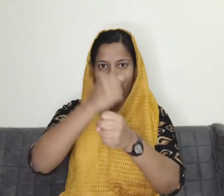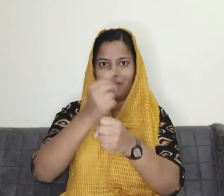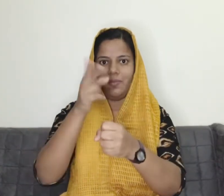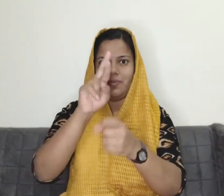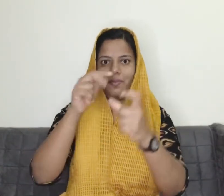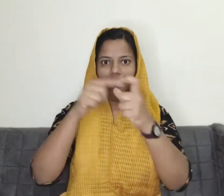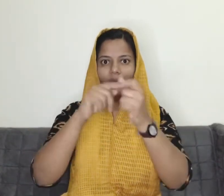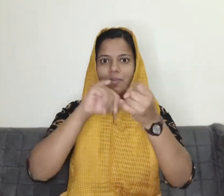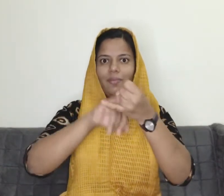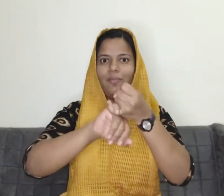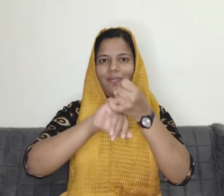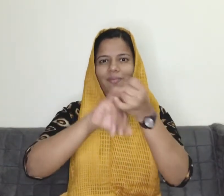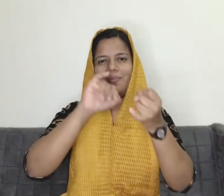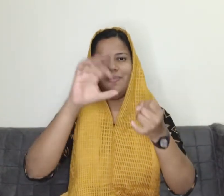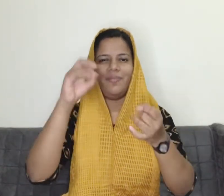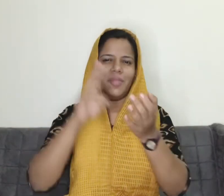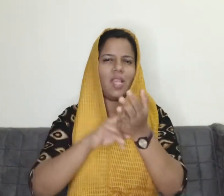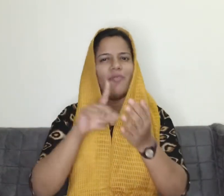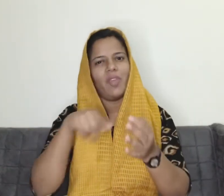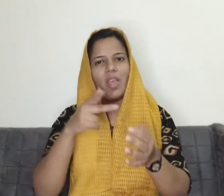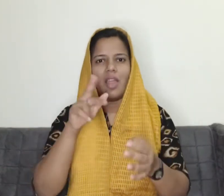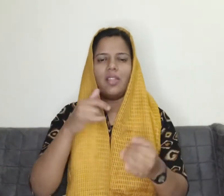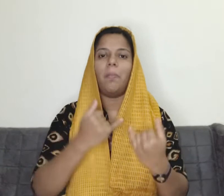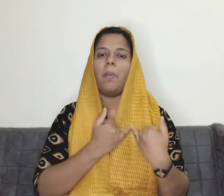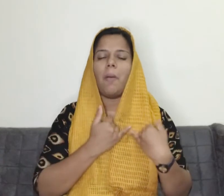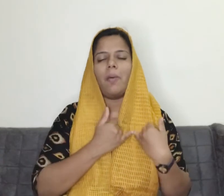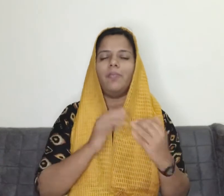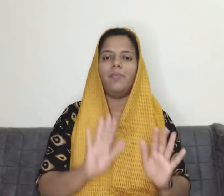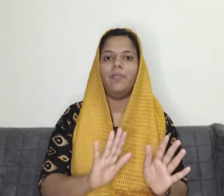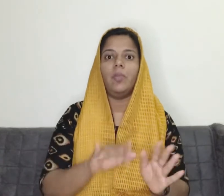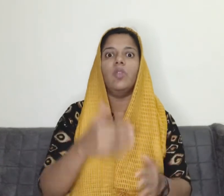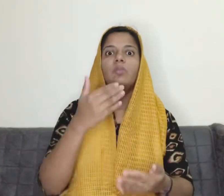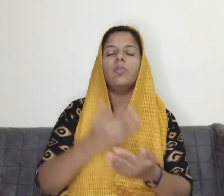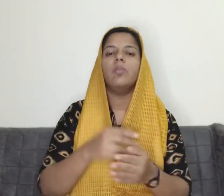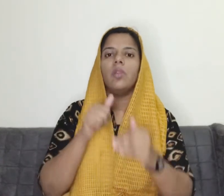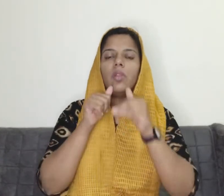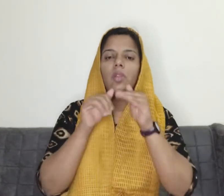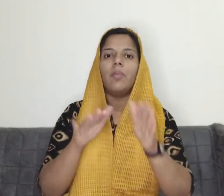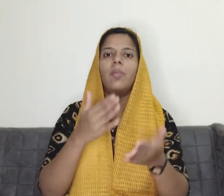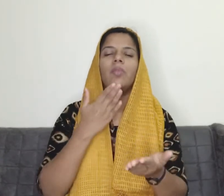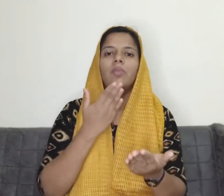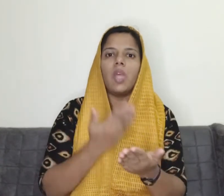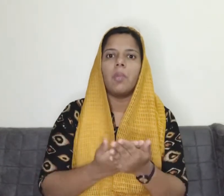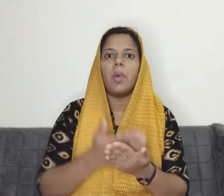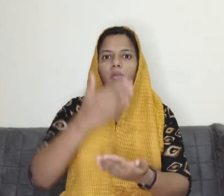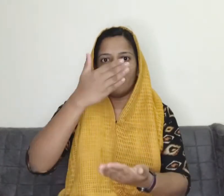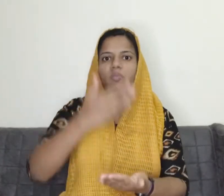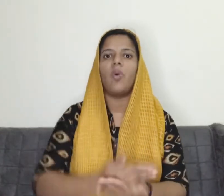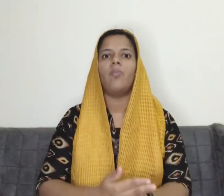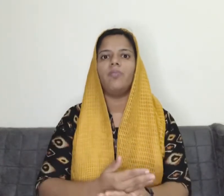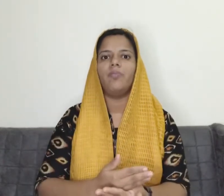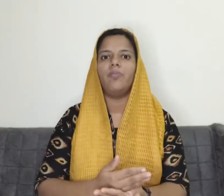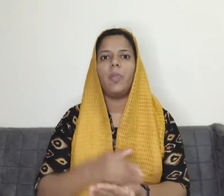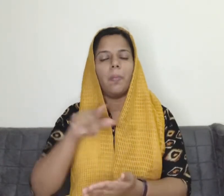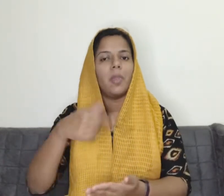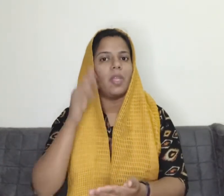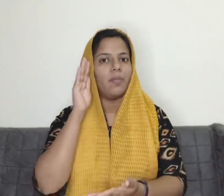നന്മയ്ക്ക് മുടക്കം വന്നിരിക്കുന്നു. ഈ നന്മയ്ക്ക് എന്തു വന്നു? മുടക്കം വരിക നിങ്ങൾ അകൃത്യങ്ങൾ പാപത്തിൽ ജീവിക്കുമ്പോൾ. ഇനി കേട്ടോണം,